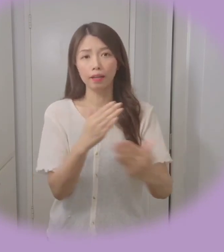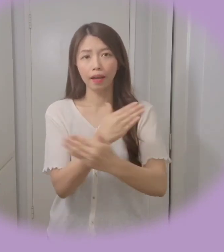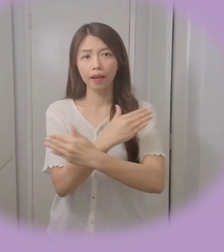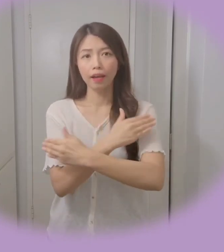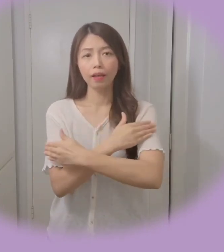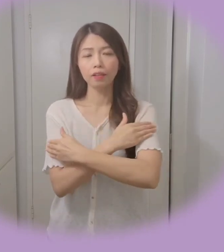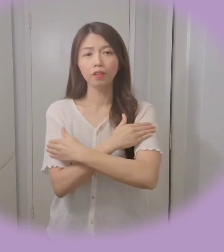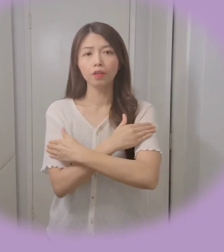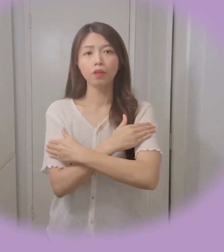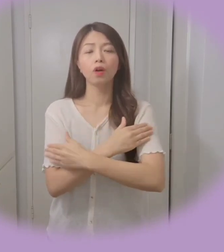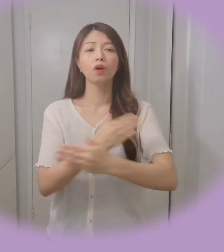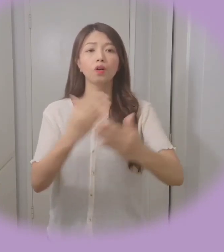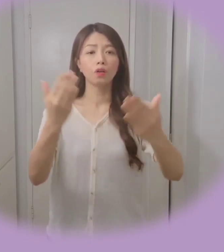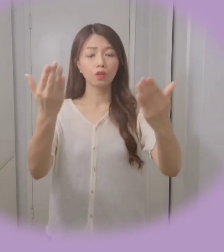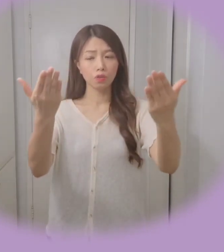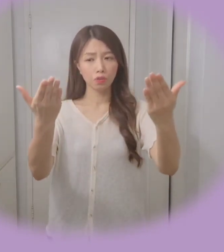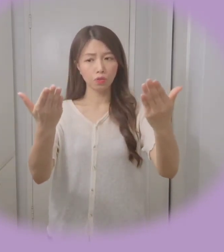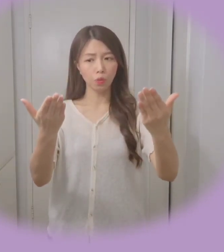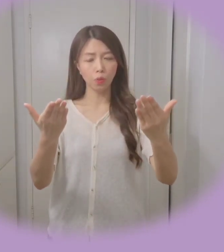돼요.